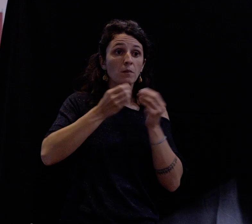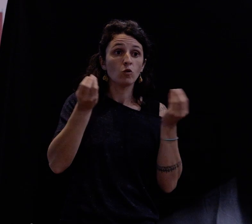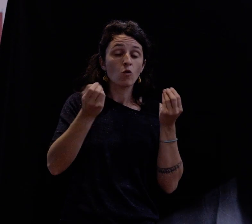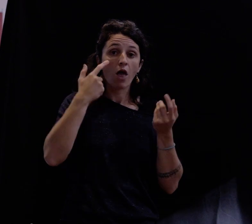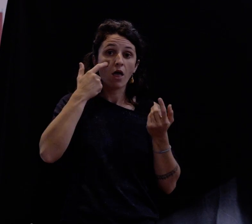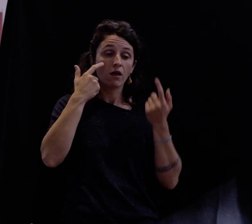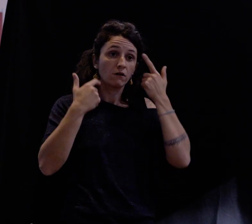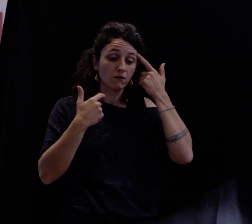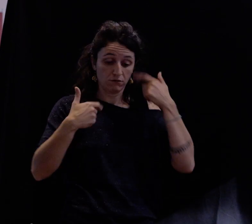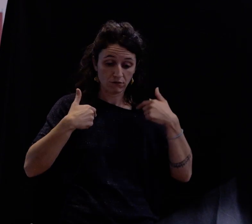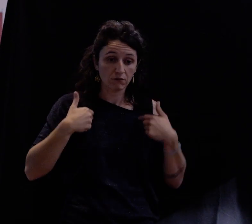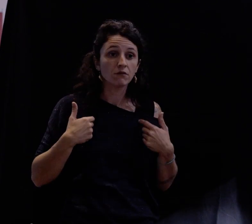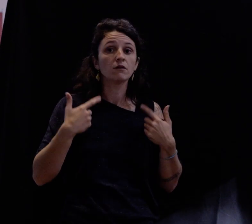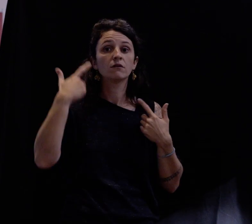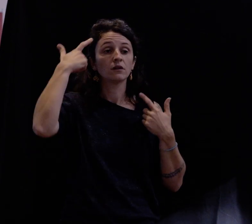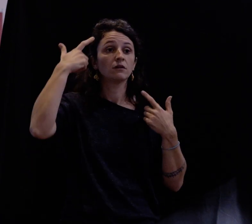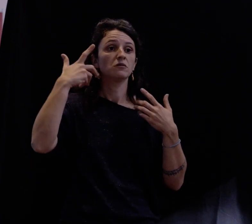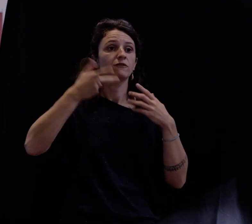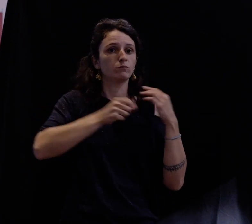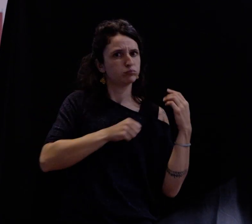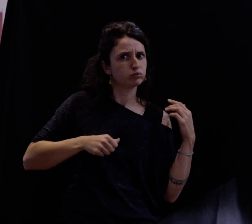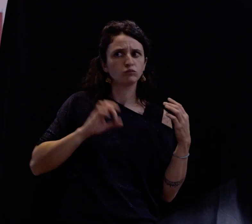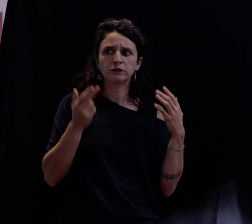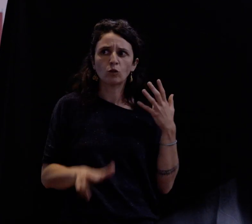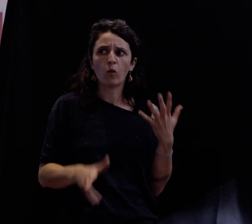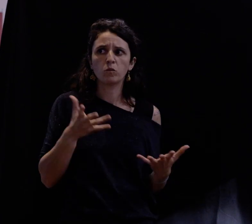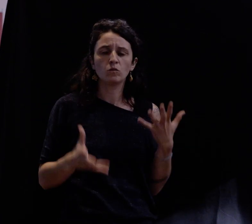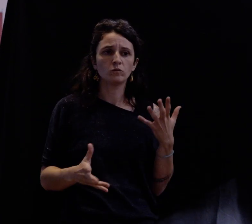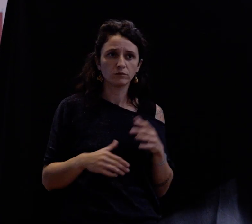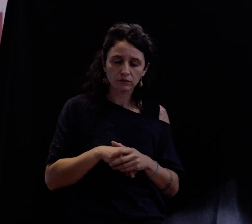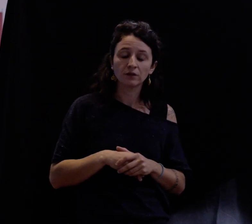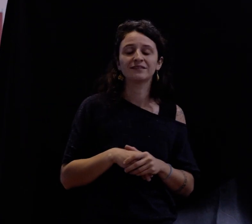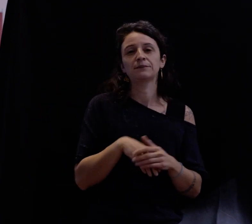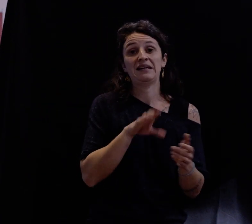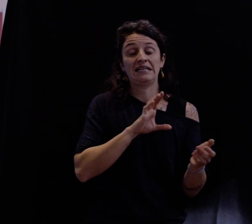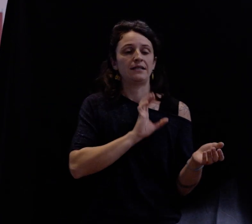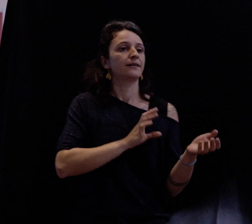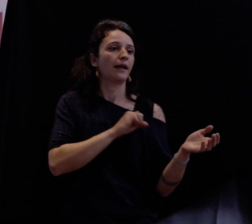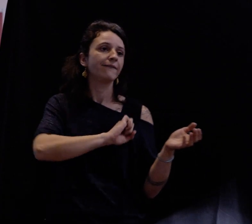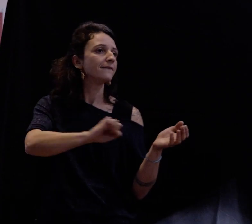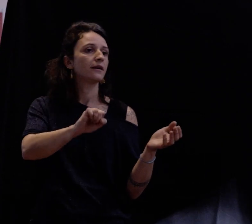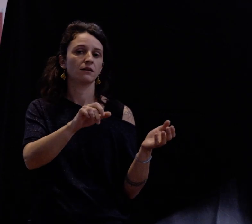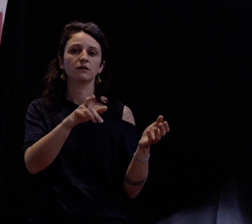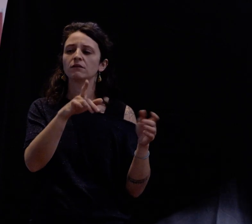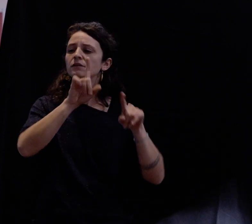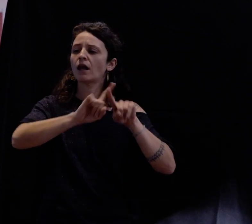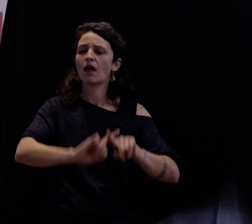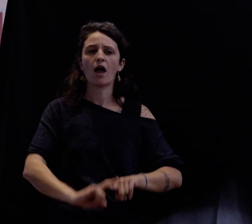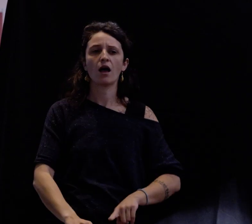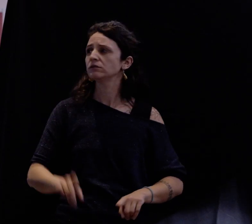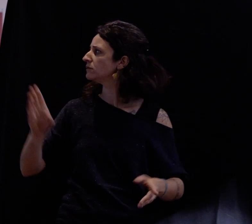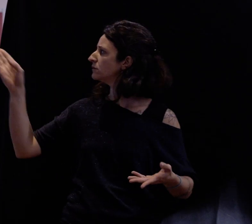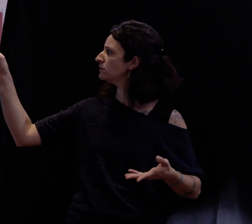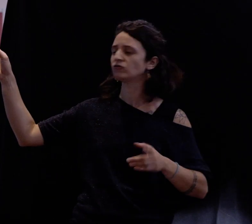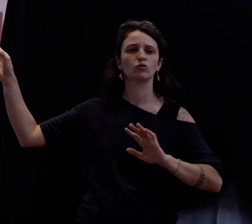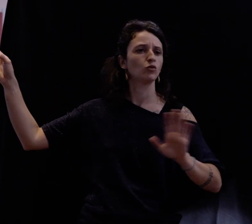va être plutôt une forme sévère ou plutôt une forme pas sévère? Alors comme j'ai dit que j'allais aller assez vite, je vais peut-être pas rentrer dans le détail de ce